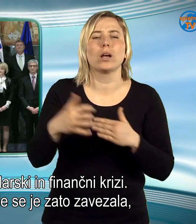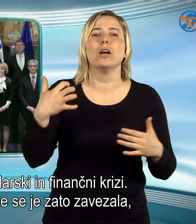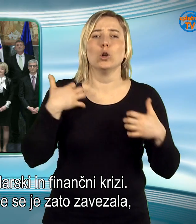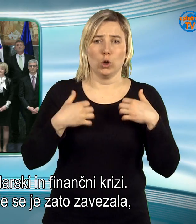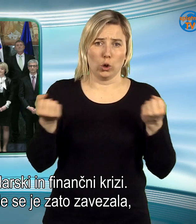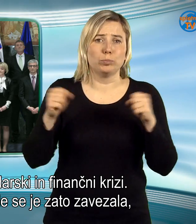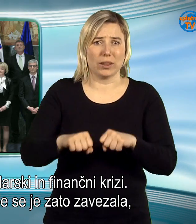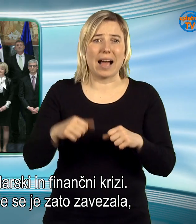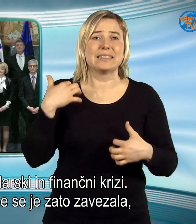krizi.